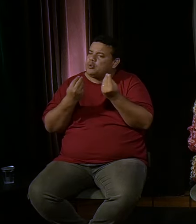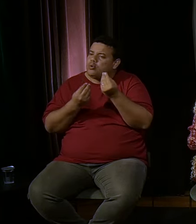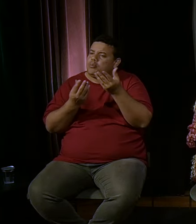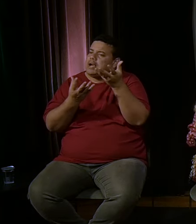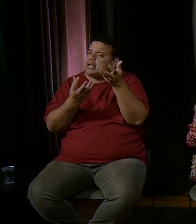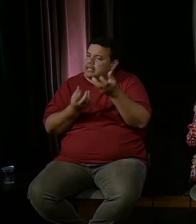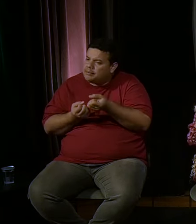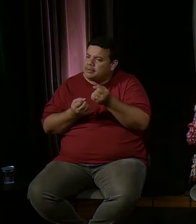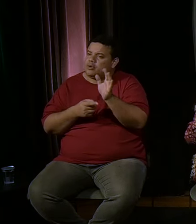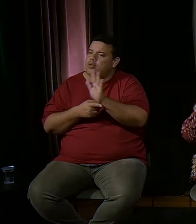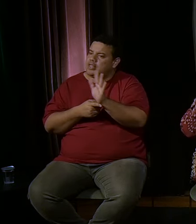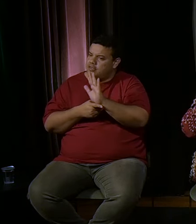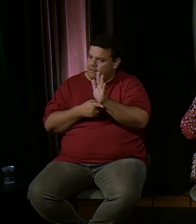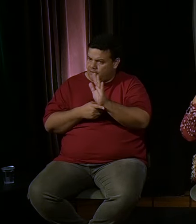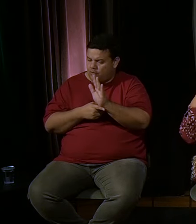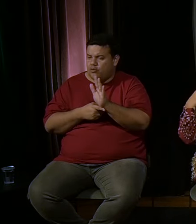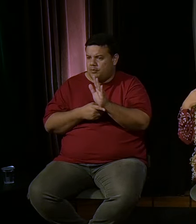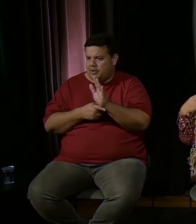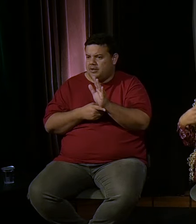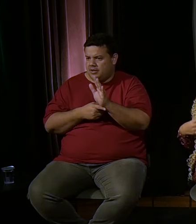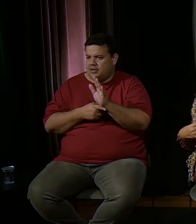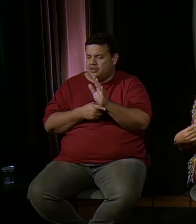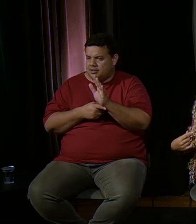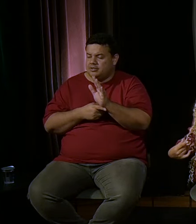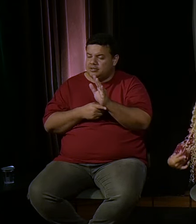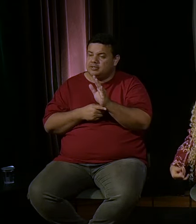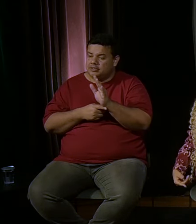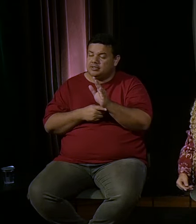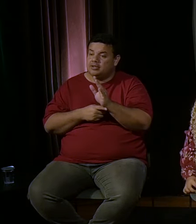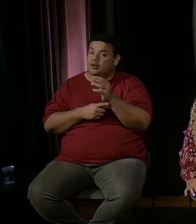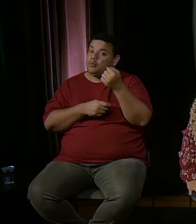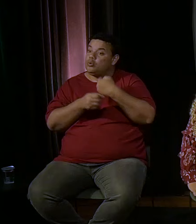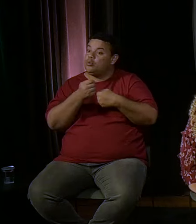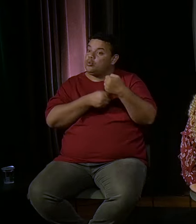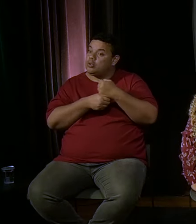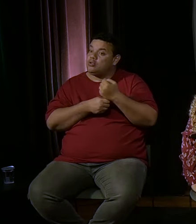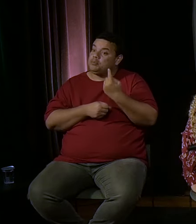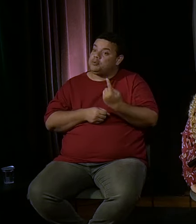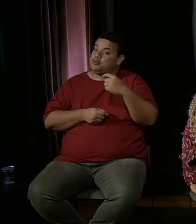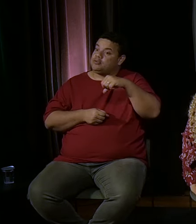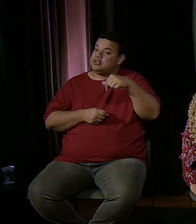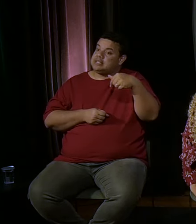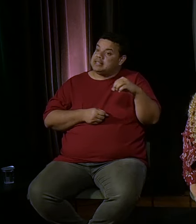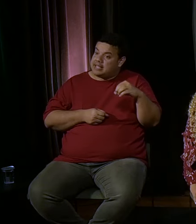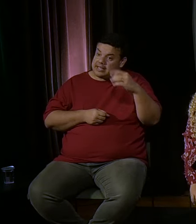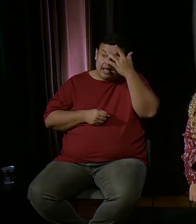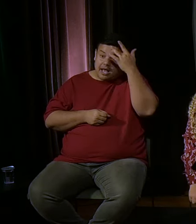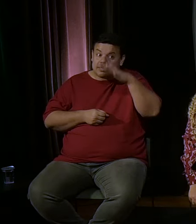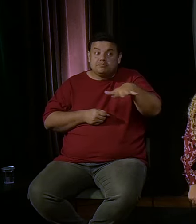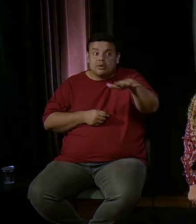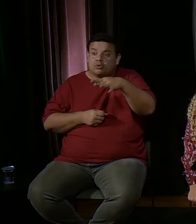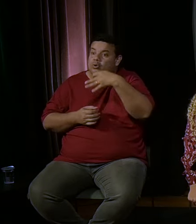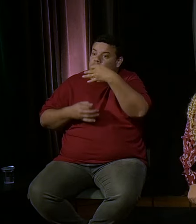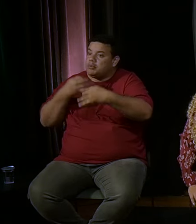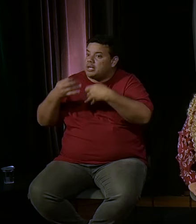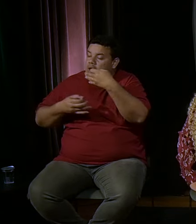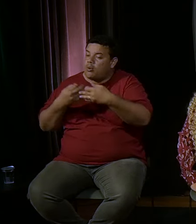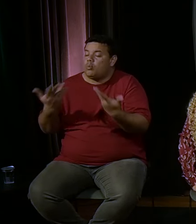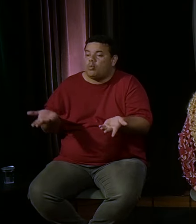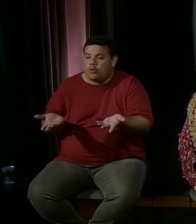desse filme? Como foi esse filme lido na década de 70? Porque a gente vê esse filme hoje,